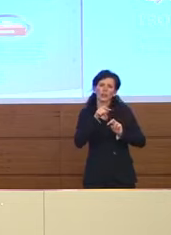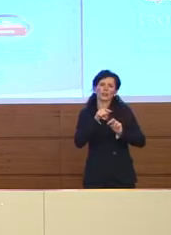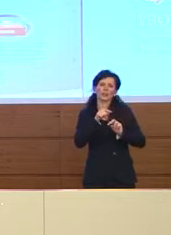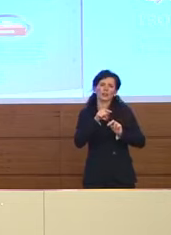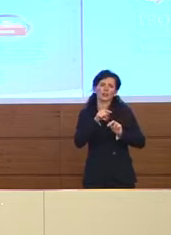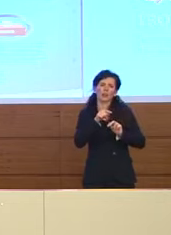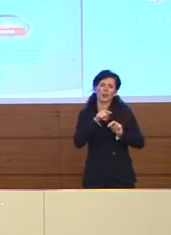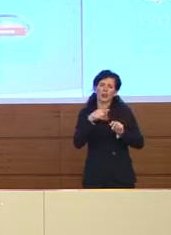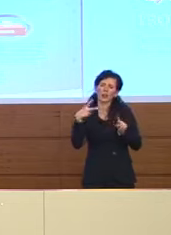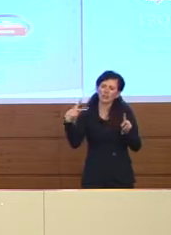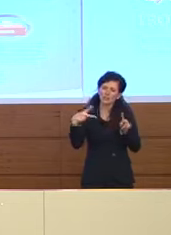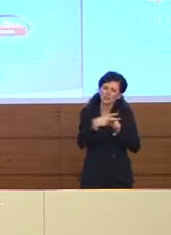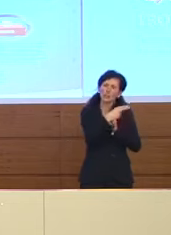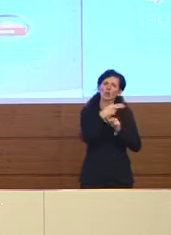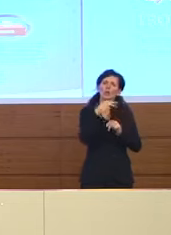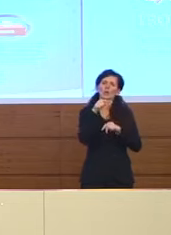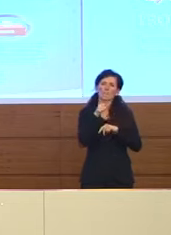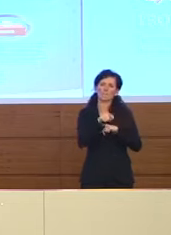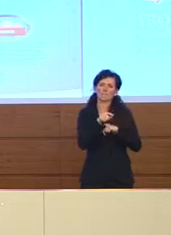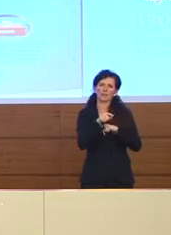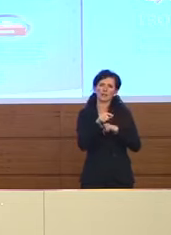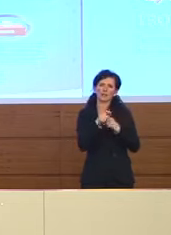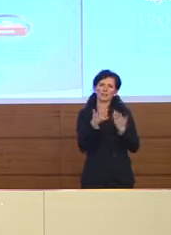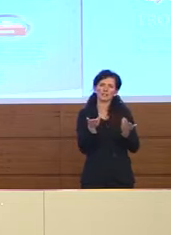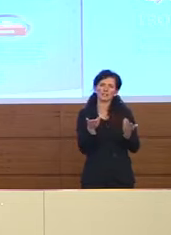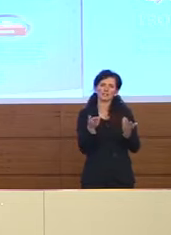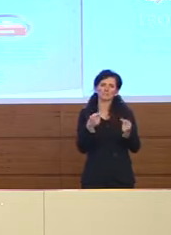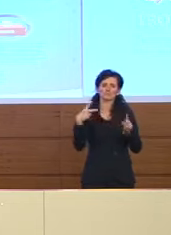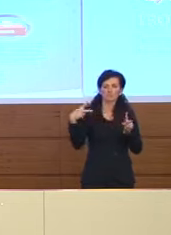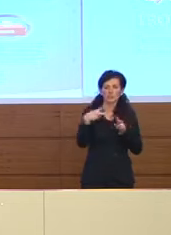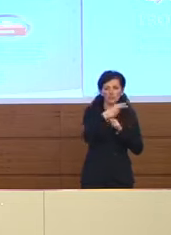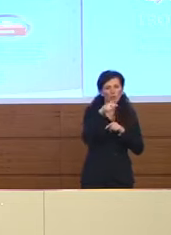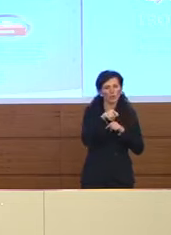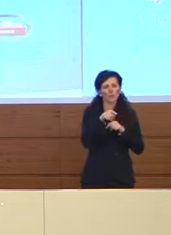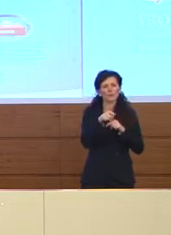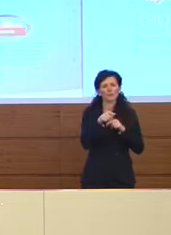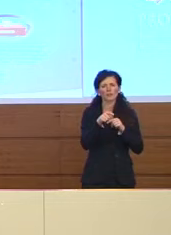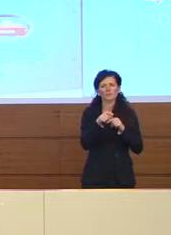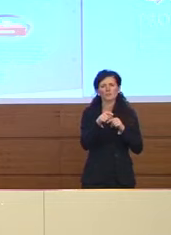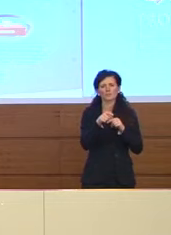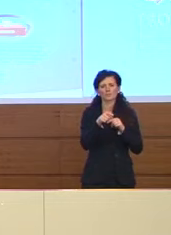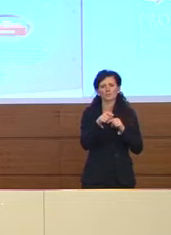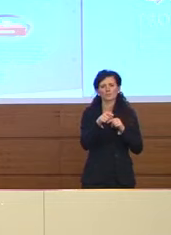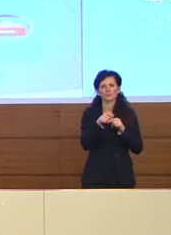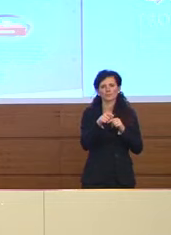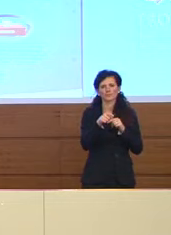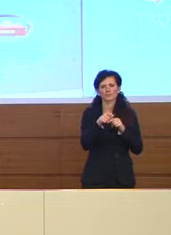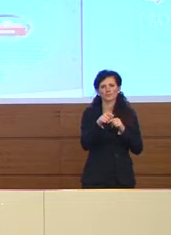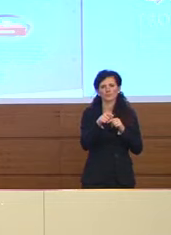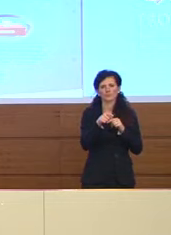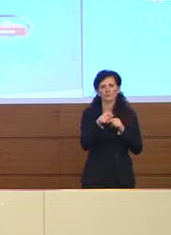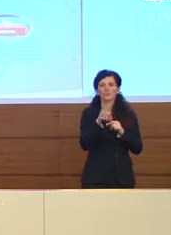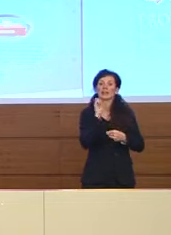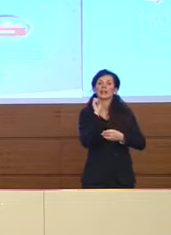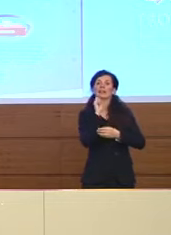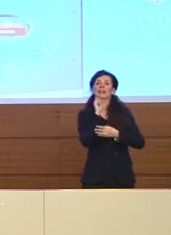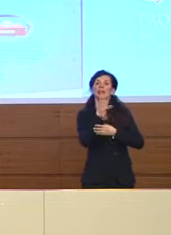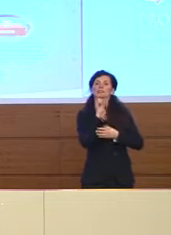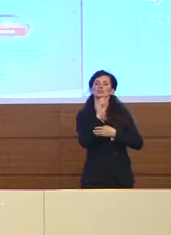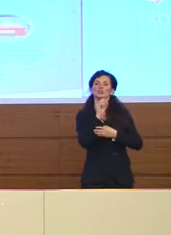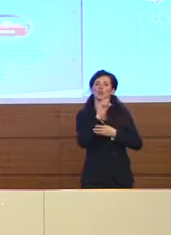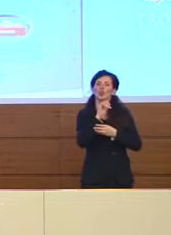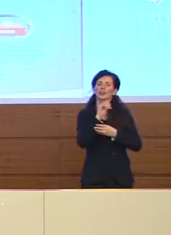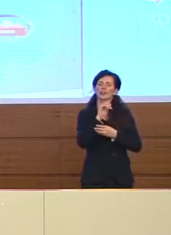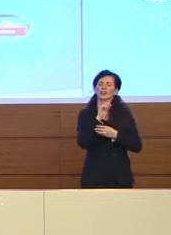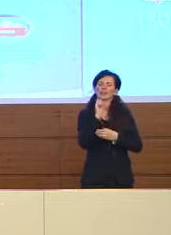delle di quelle che chiamiamo le lezioni di didattica frontale è stata